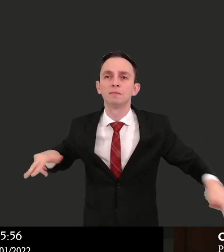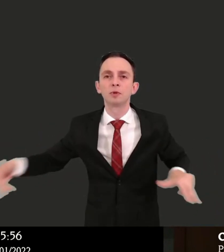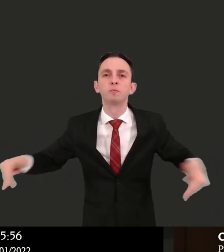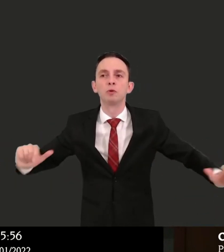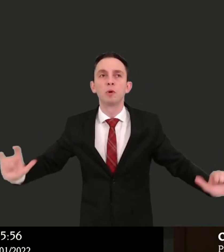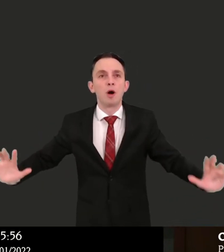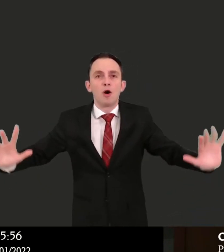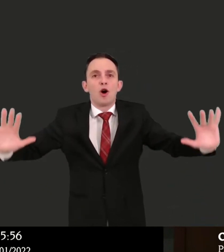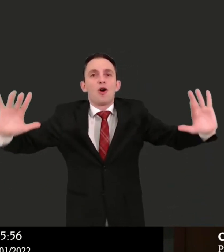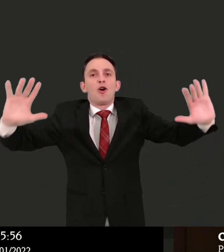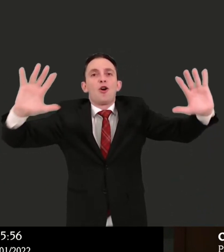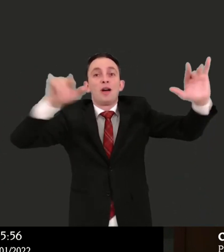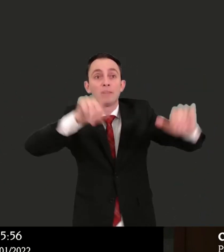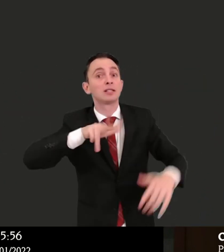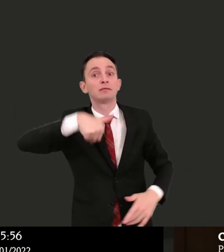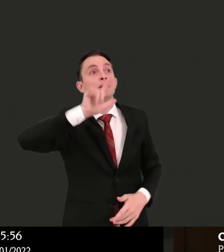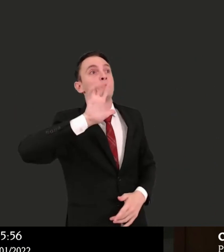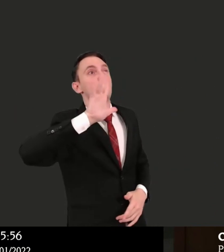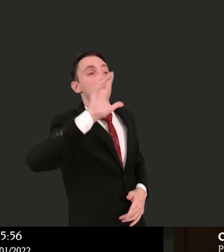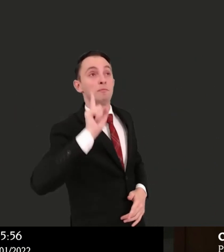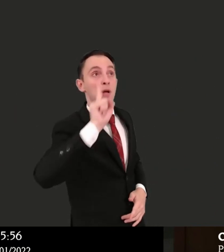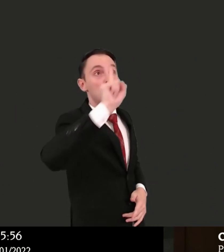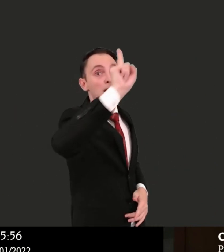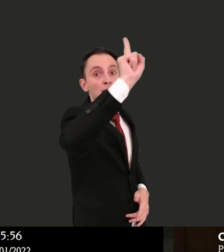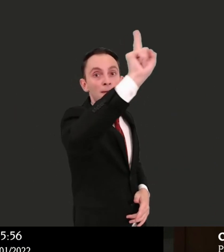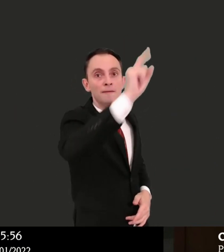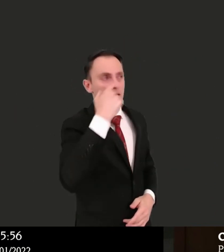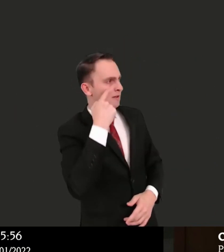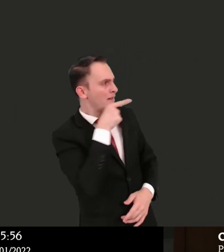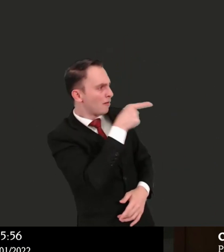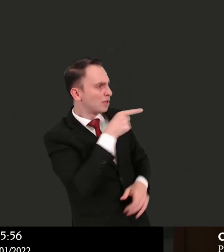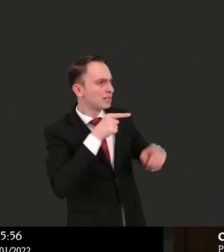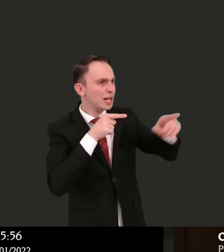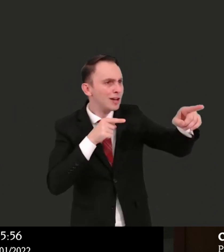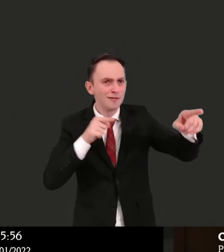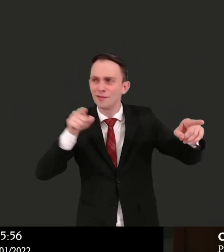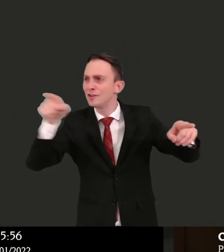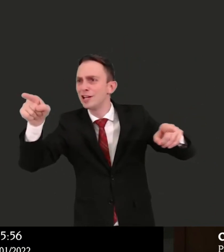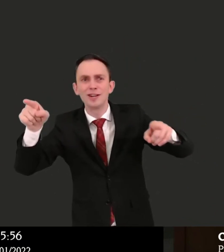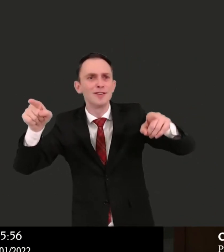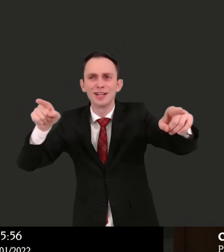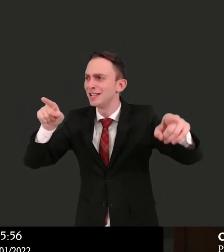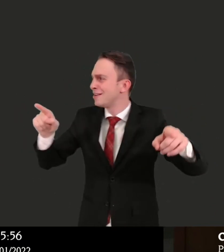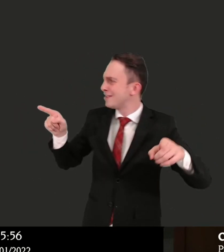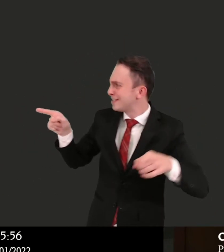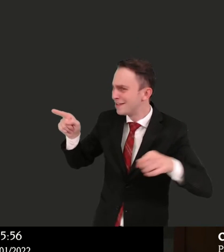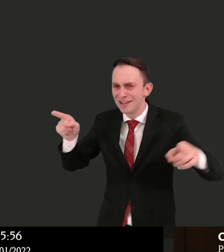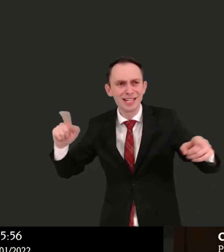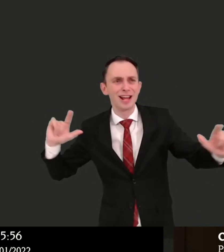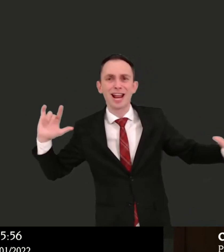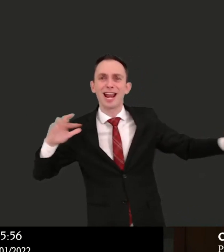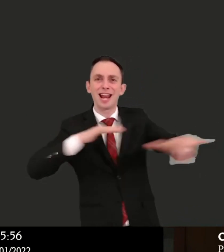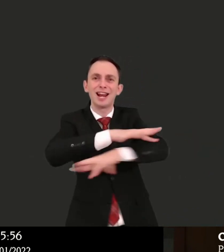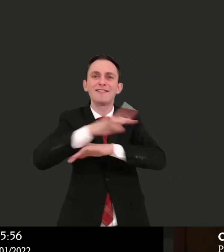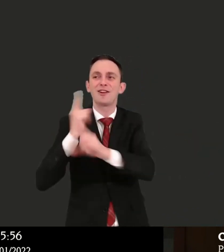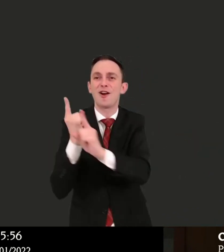gozo, no regozijo que não acaba. Você dorme de noite? Aonde vai sua alma? Quem toma conta